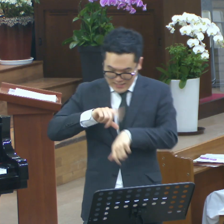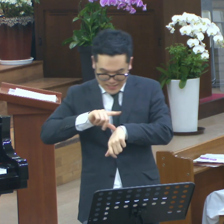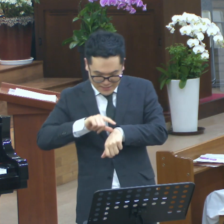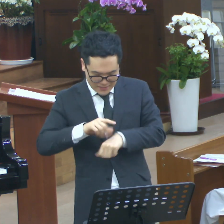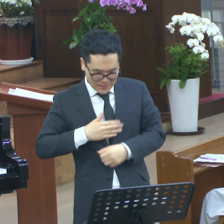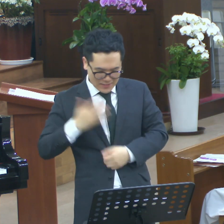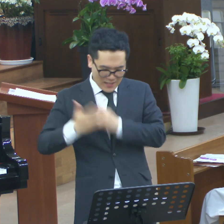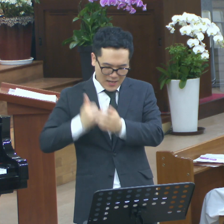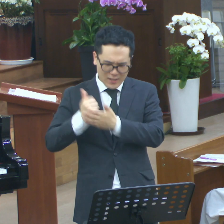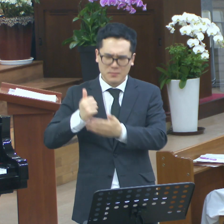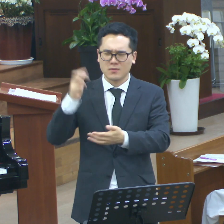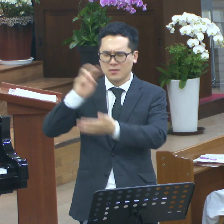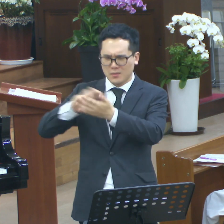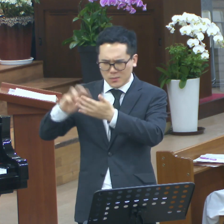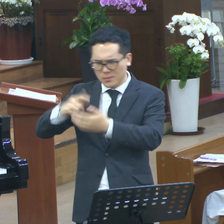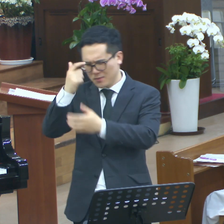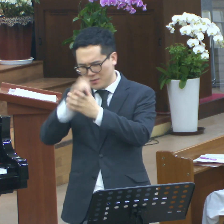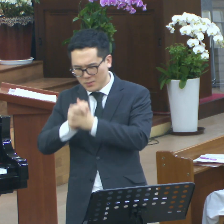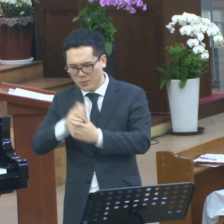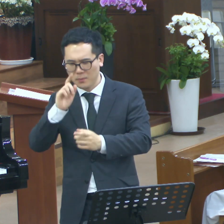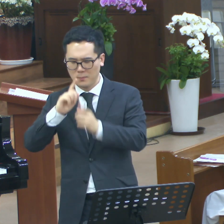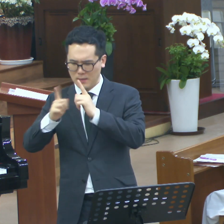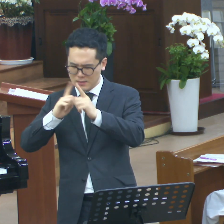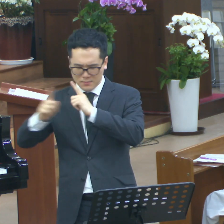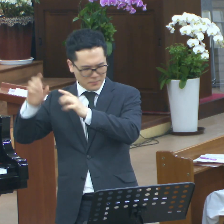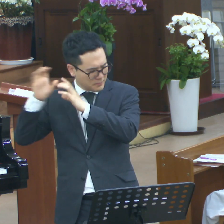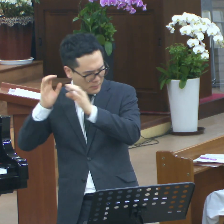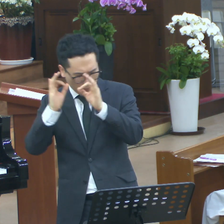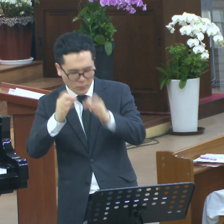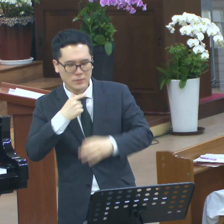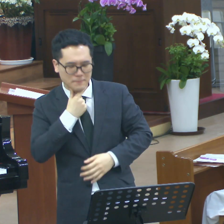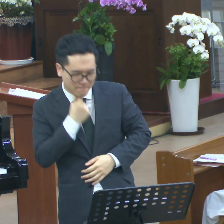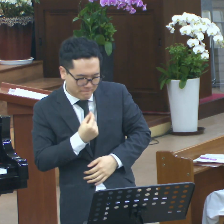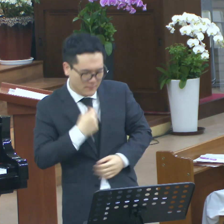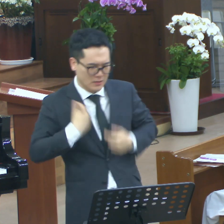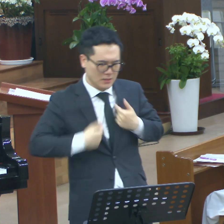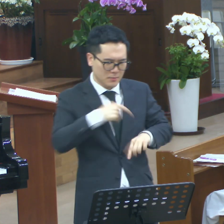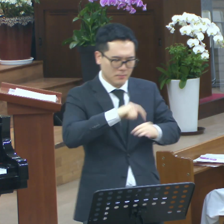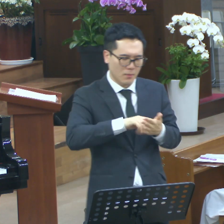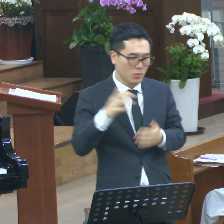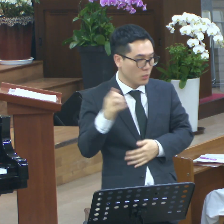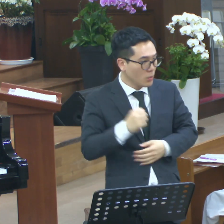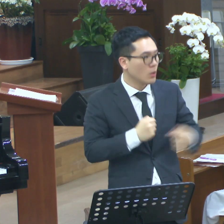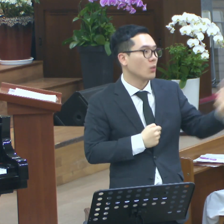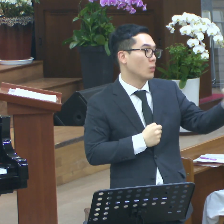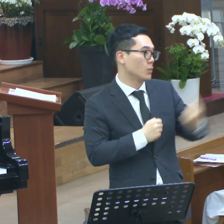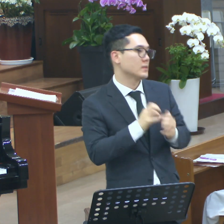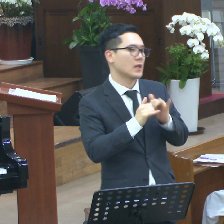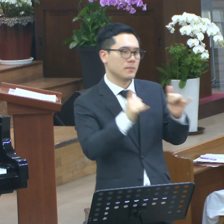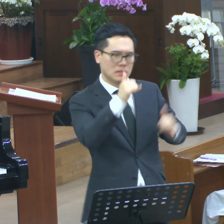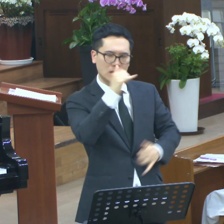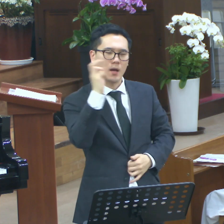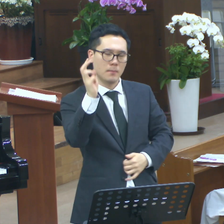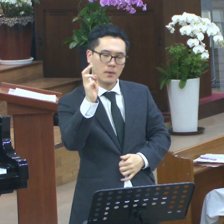부르고 기도를 하고 말씀을 받아야지 하고 기쁨으로 오신 분들도 계시지만 뭔 놈의 시간이 이렇게 빨리